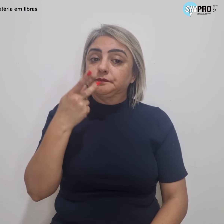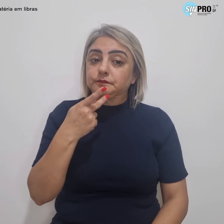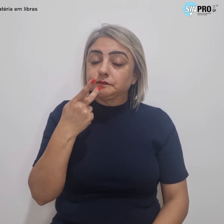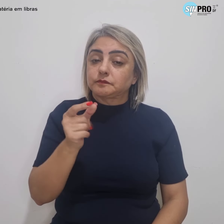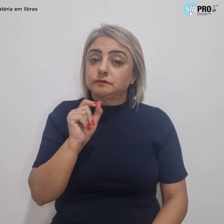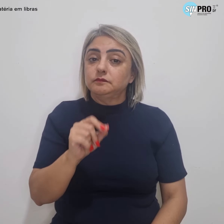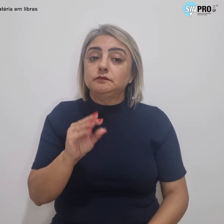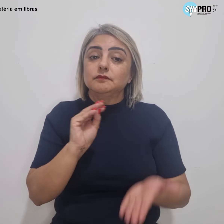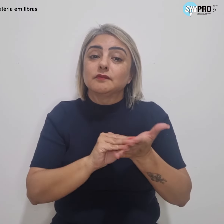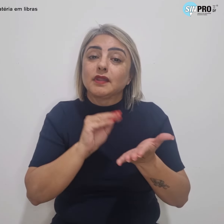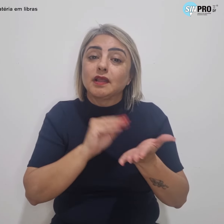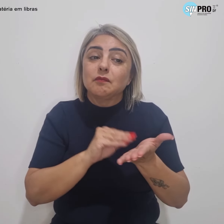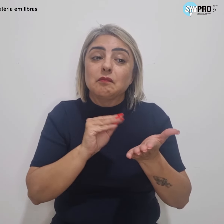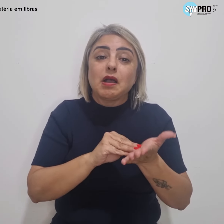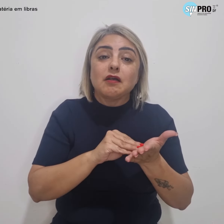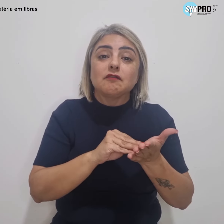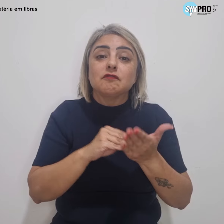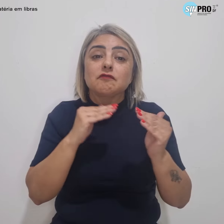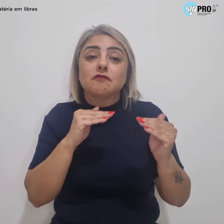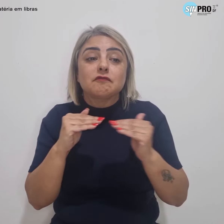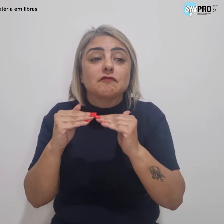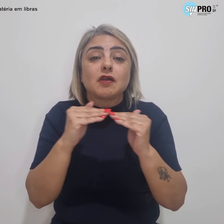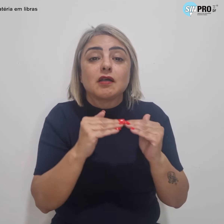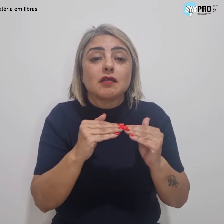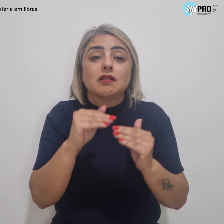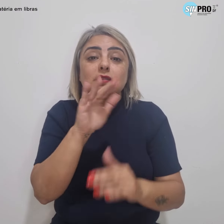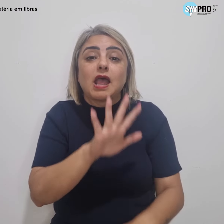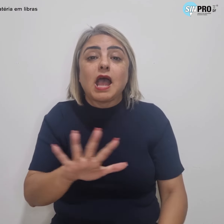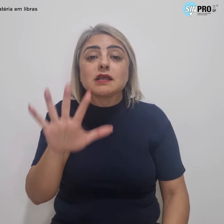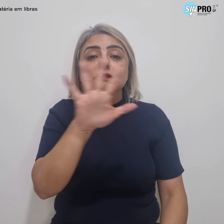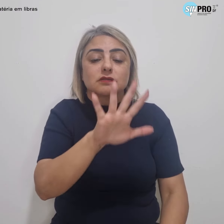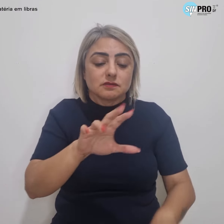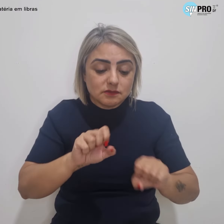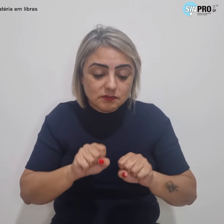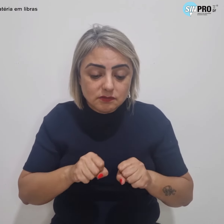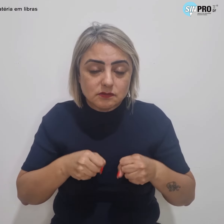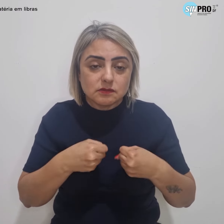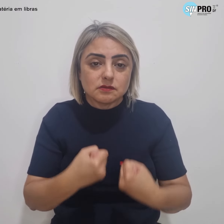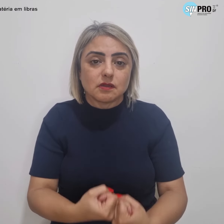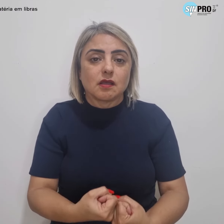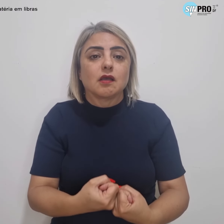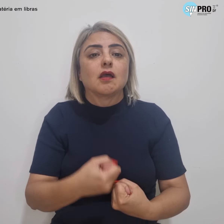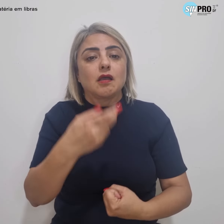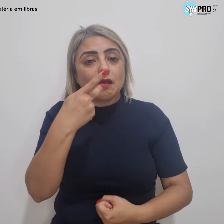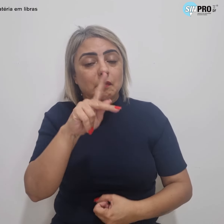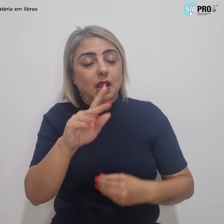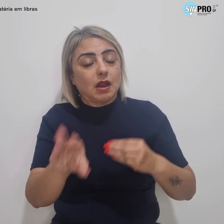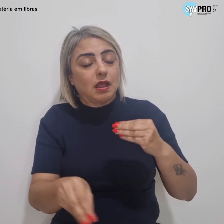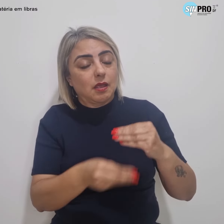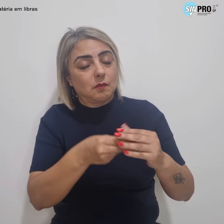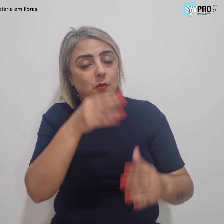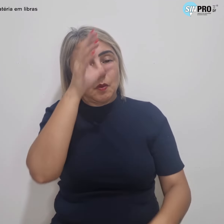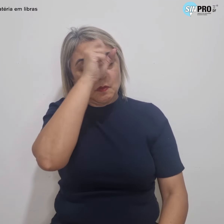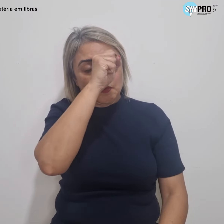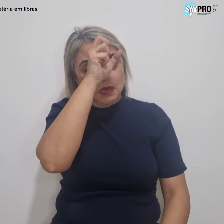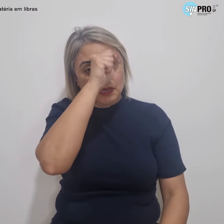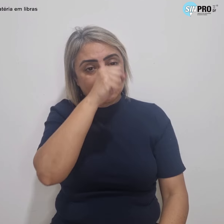falta de coordenação nacional, de um esforço para recompor aprendizagens, diz